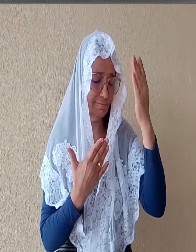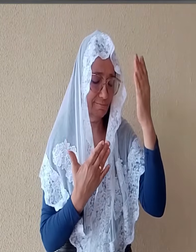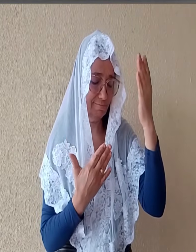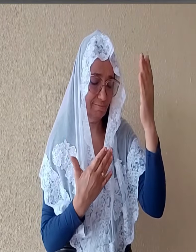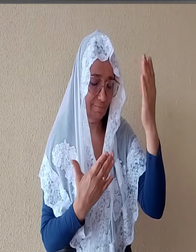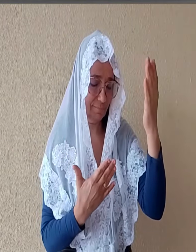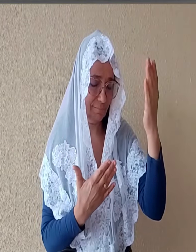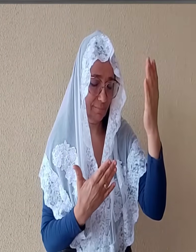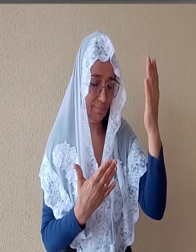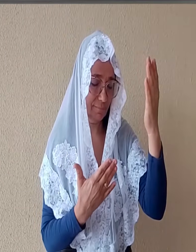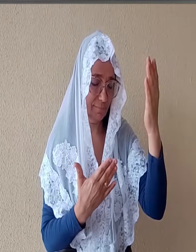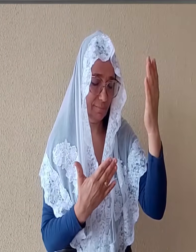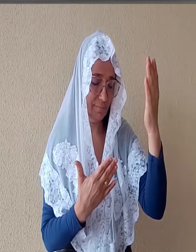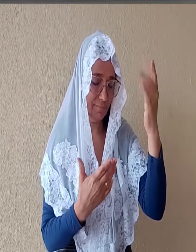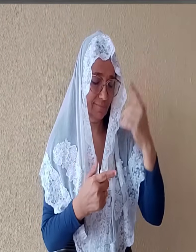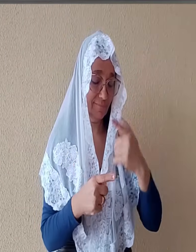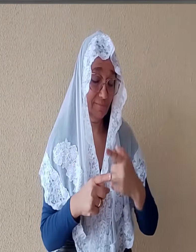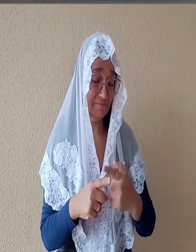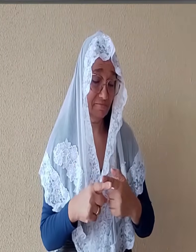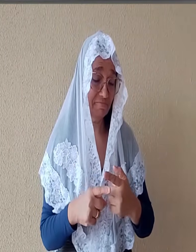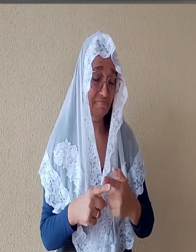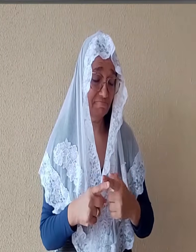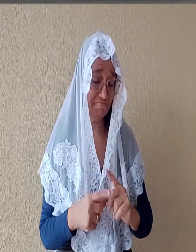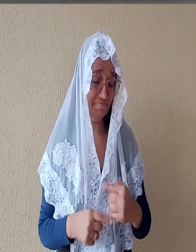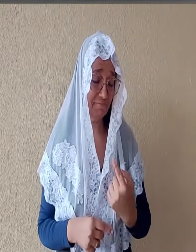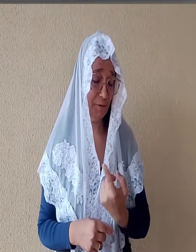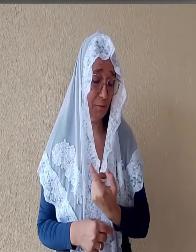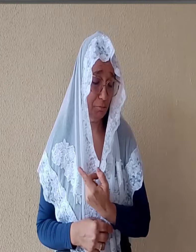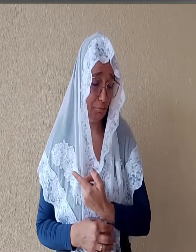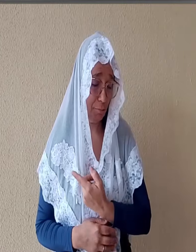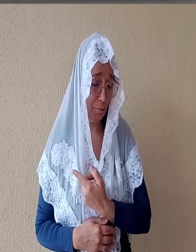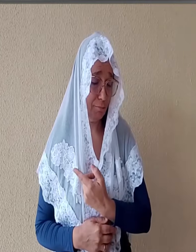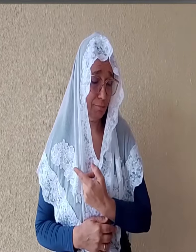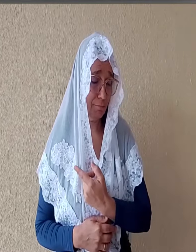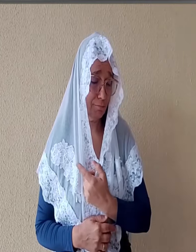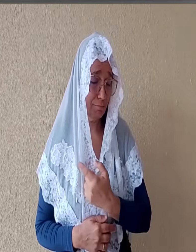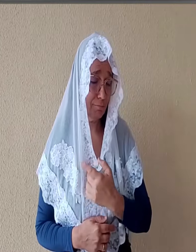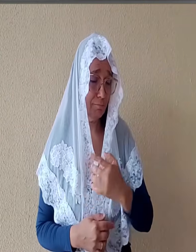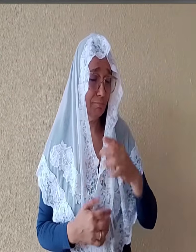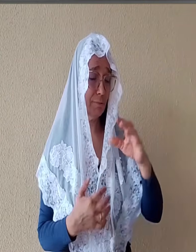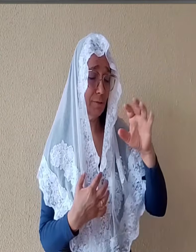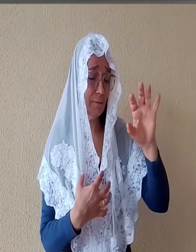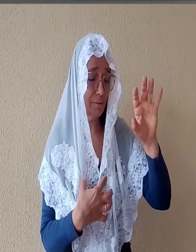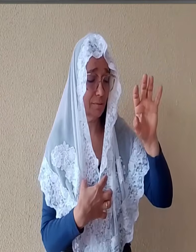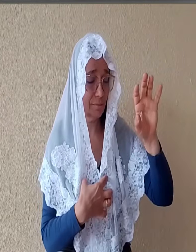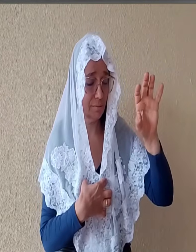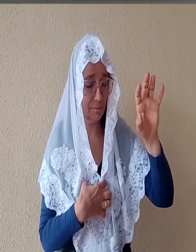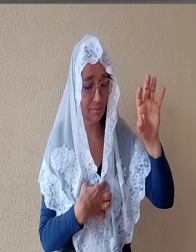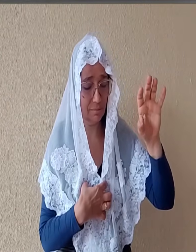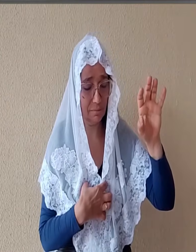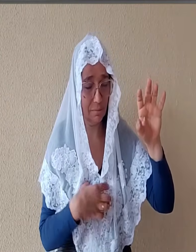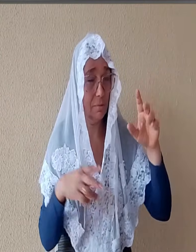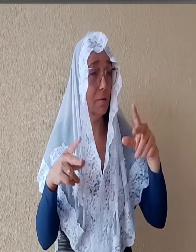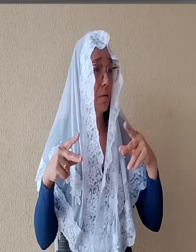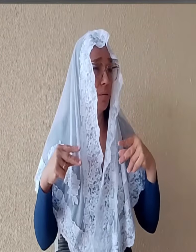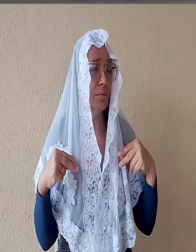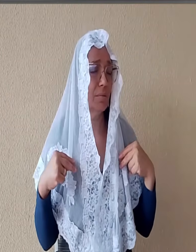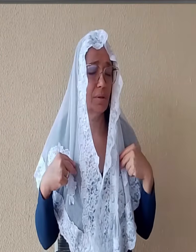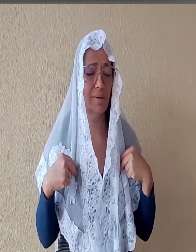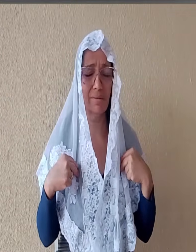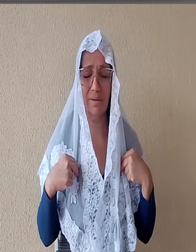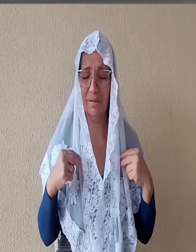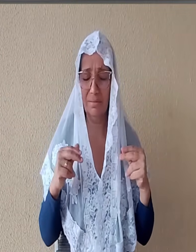tua Glória a presença. Deus. É nada somos, nada temos, mas te agradecemos por este